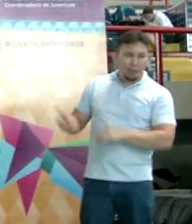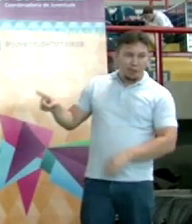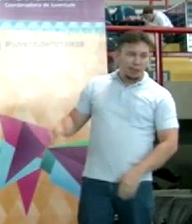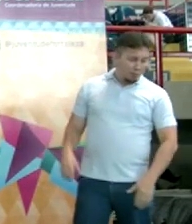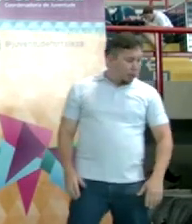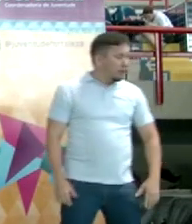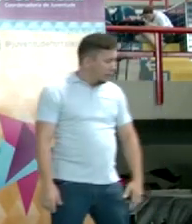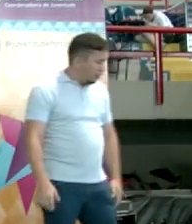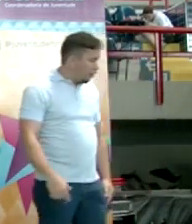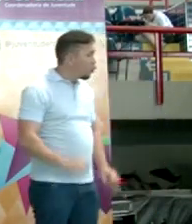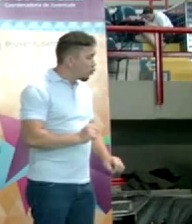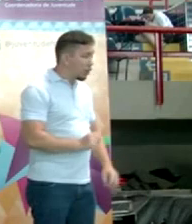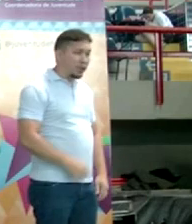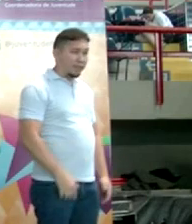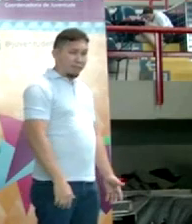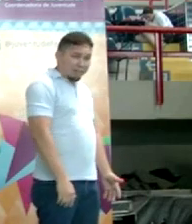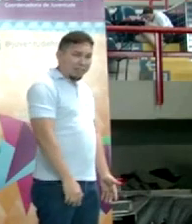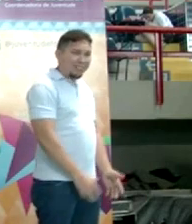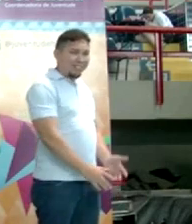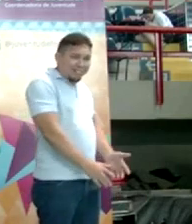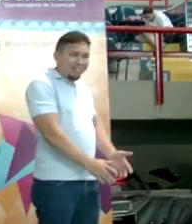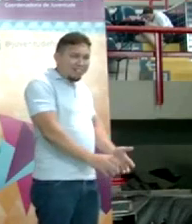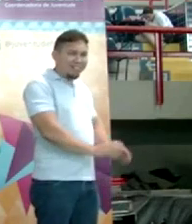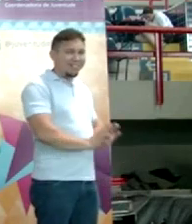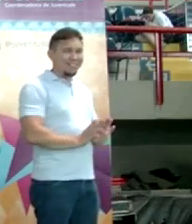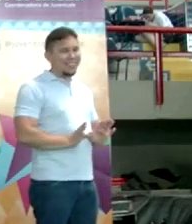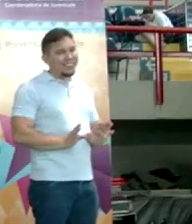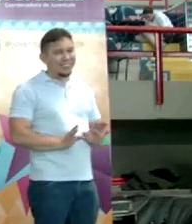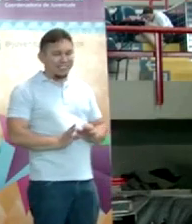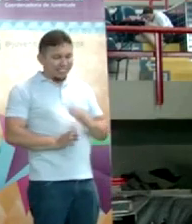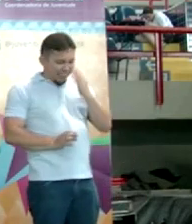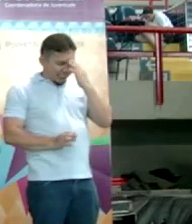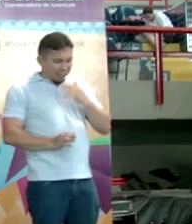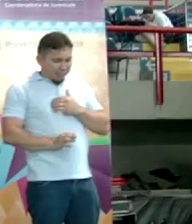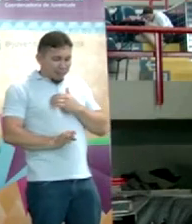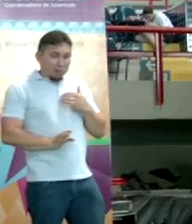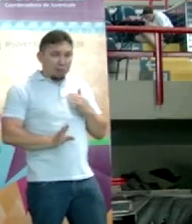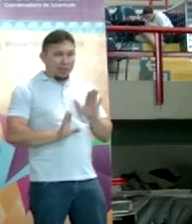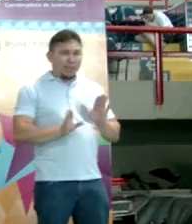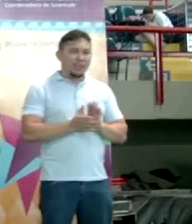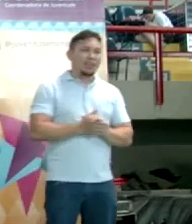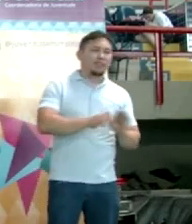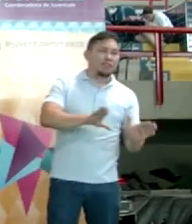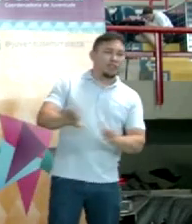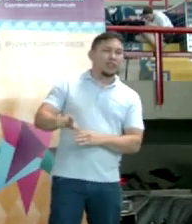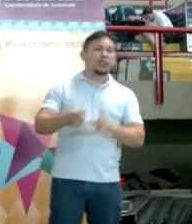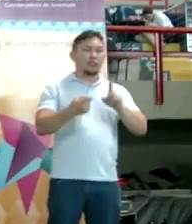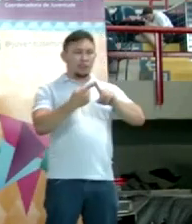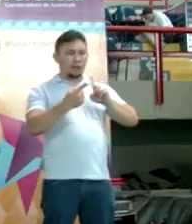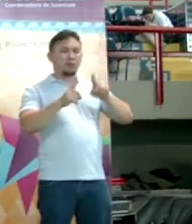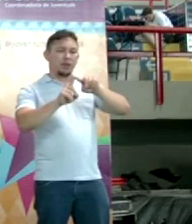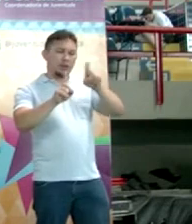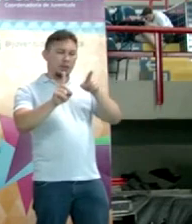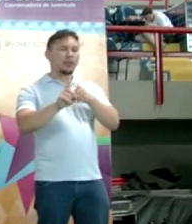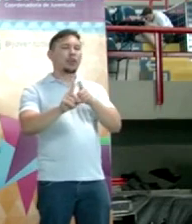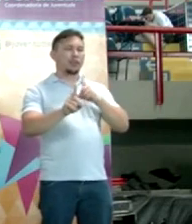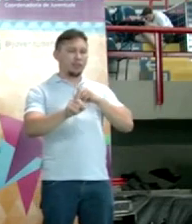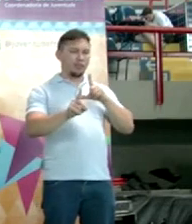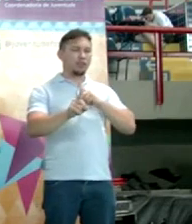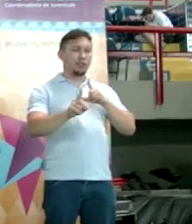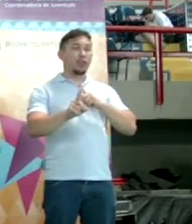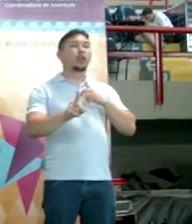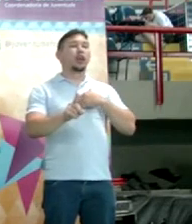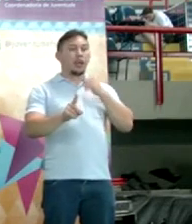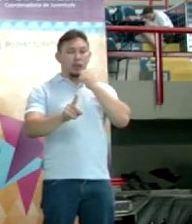né? Aí se fizer isso aí, Ave Maria. Ok? E na gestação também acontece isso. No